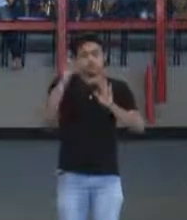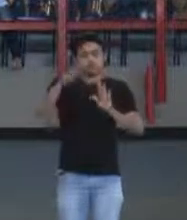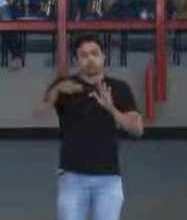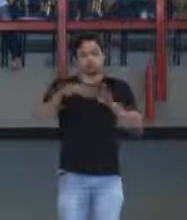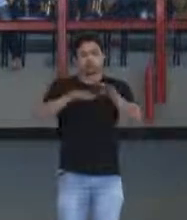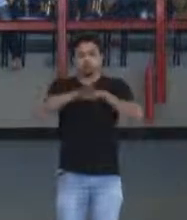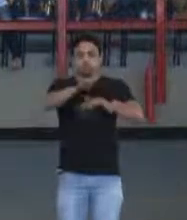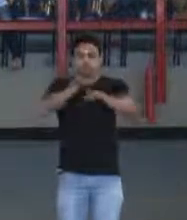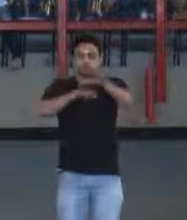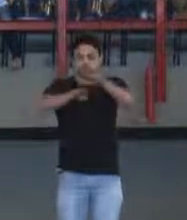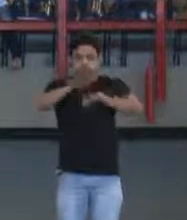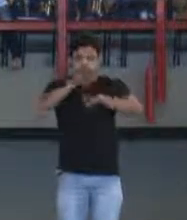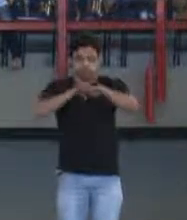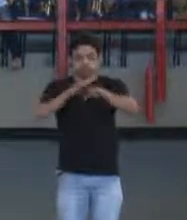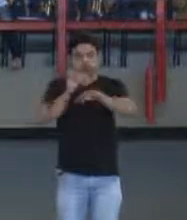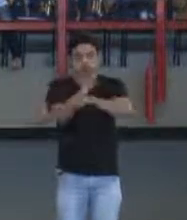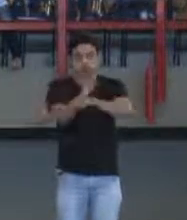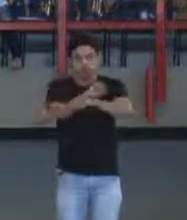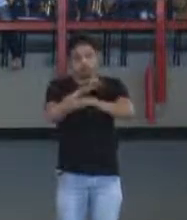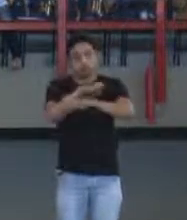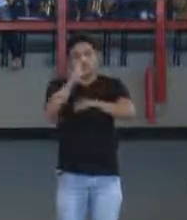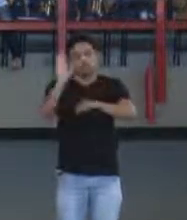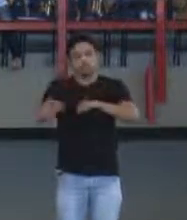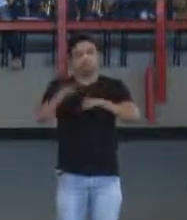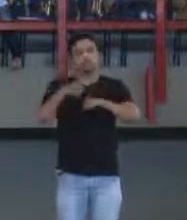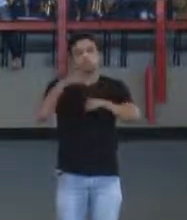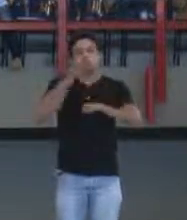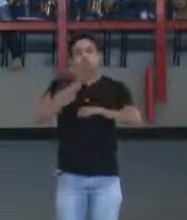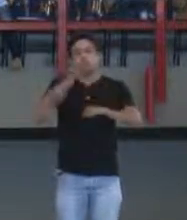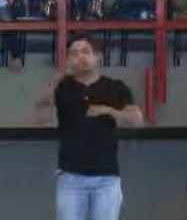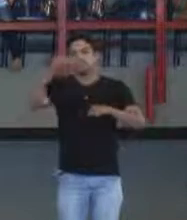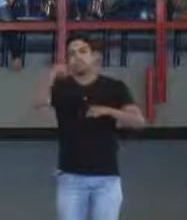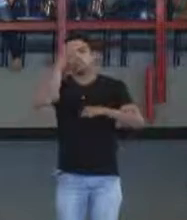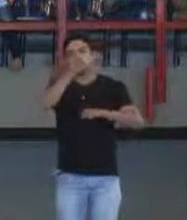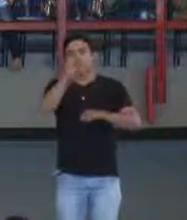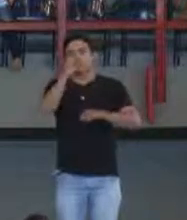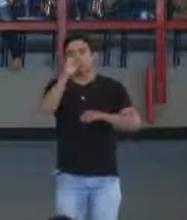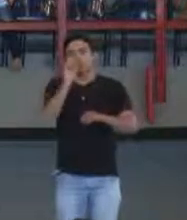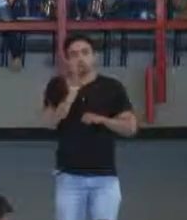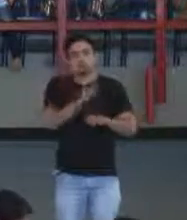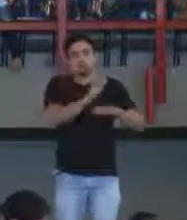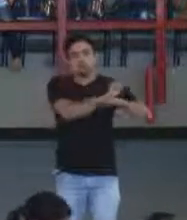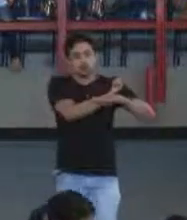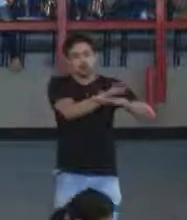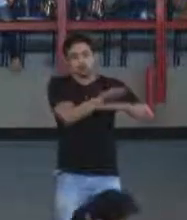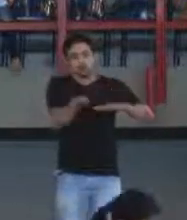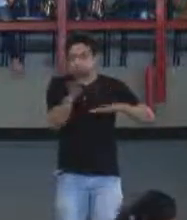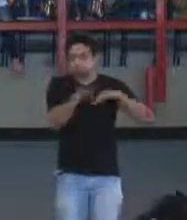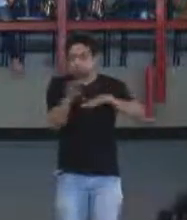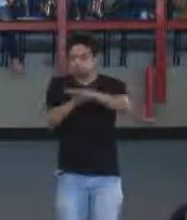trafegando por uma avenida, onde passam em média 300 veículos por hora.